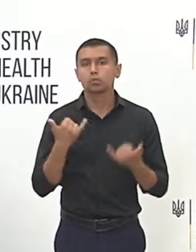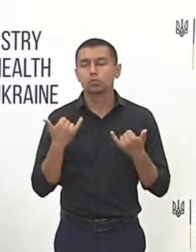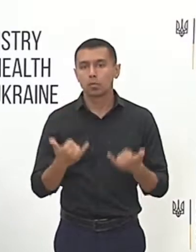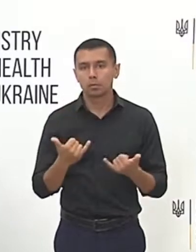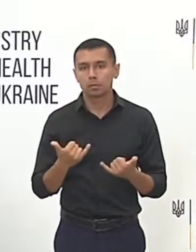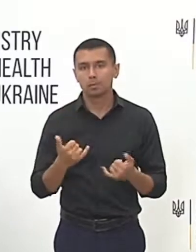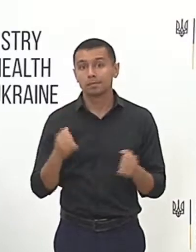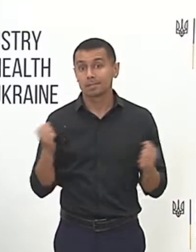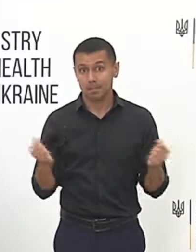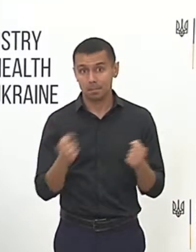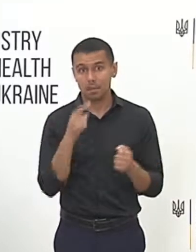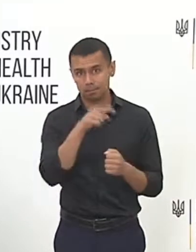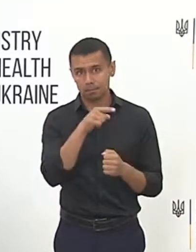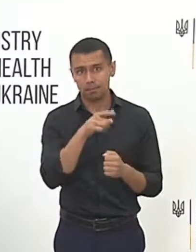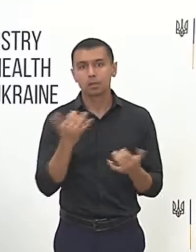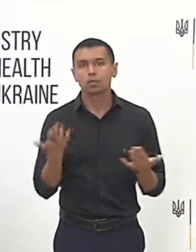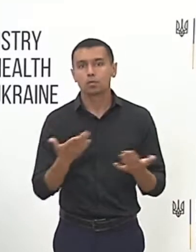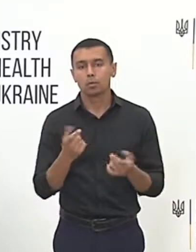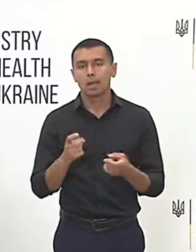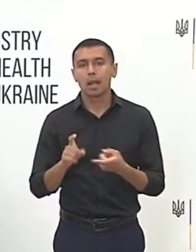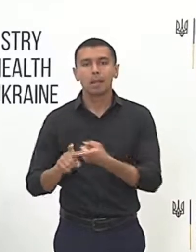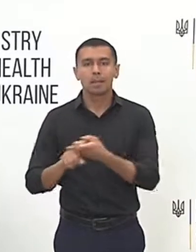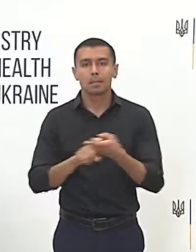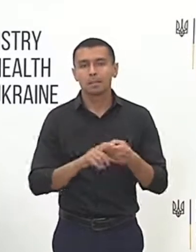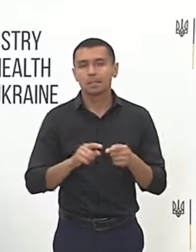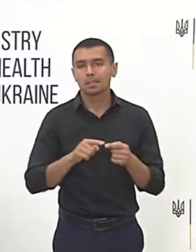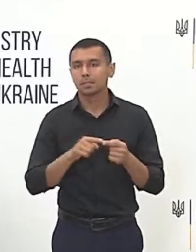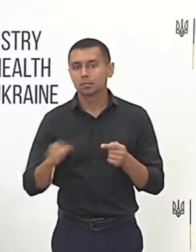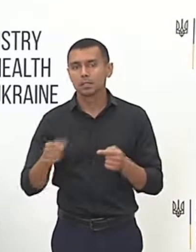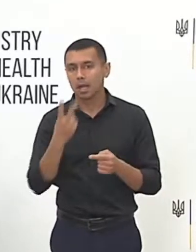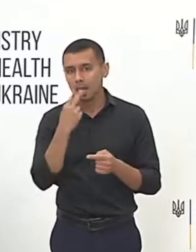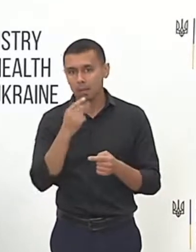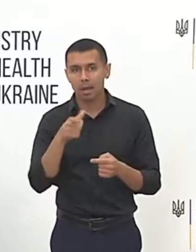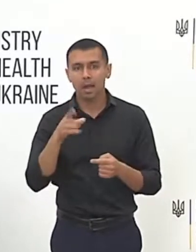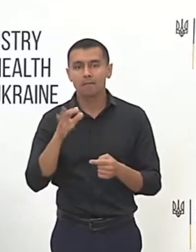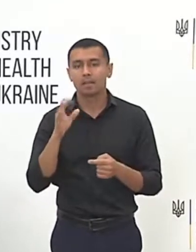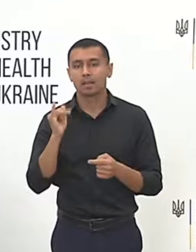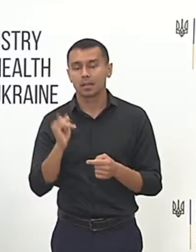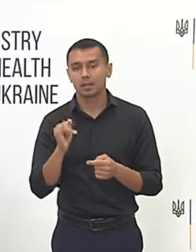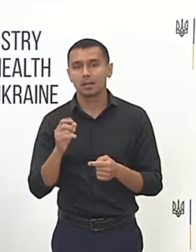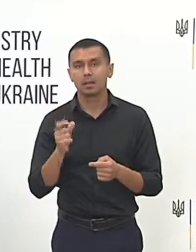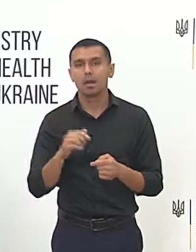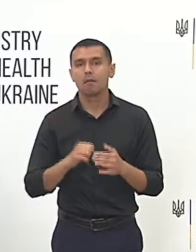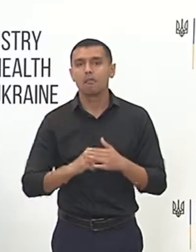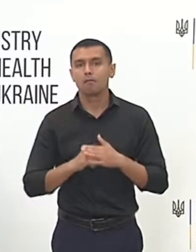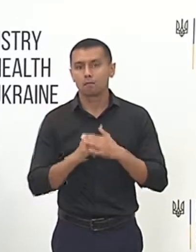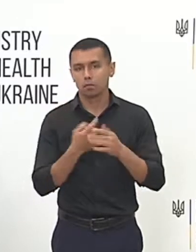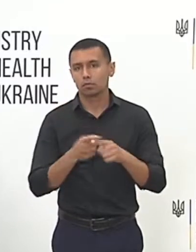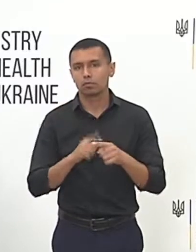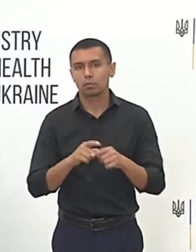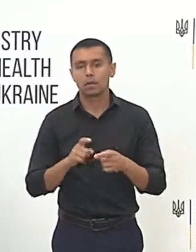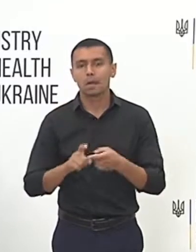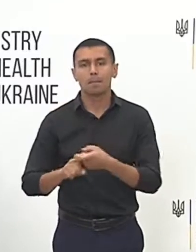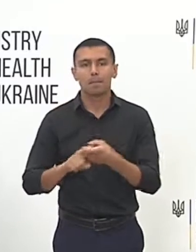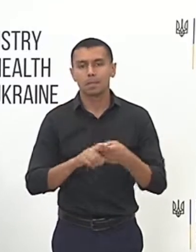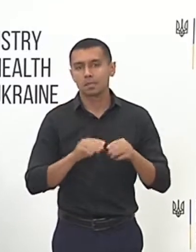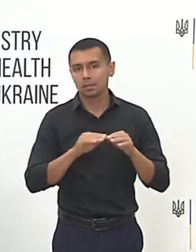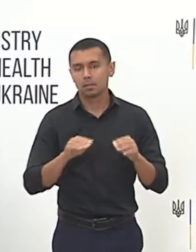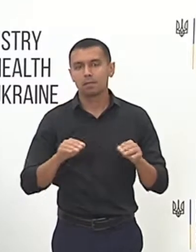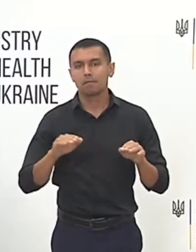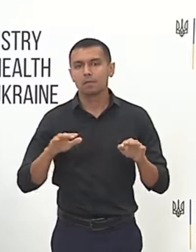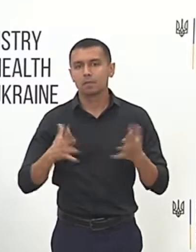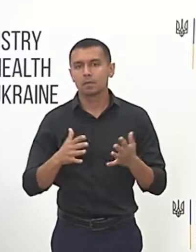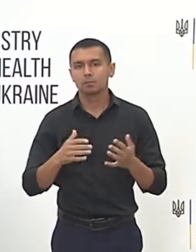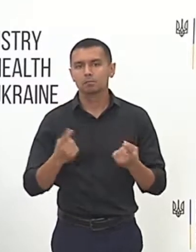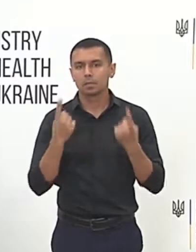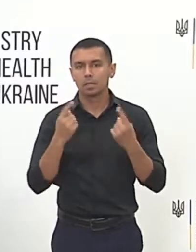сьогодні зима, в яких сьогодні епідсезон грипу і ГРВІ, на фоні цього епідсезону відбувається